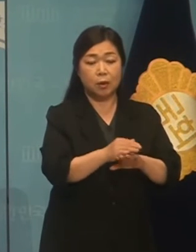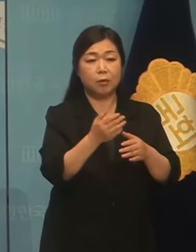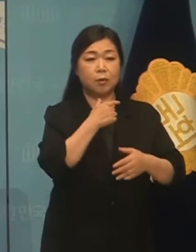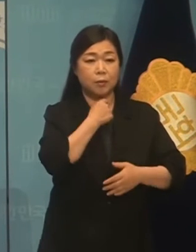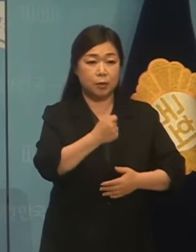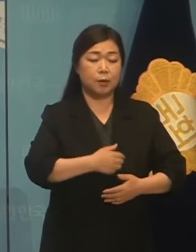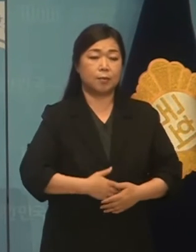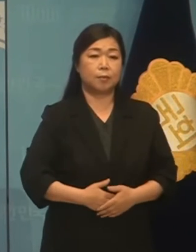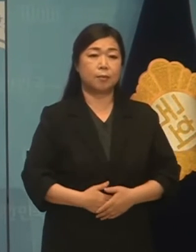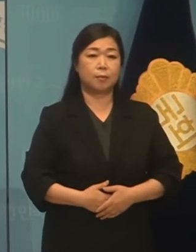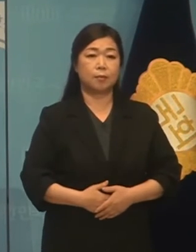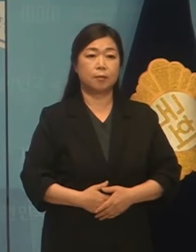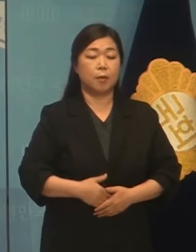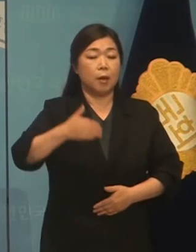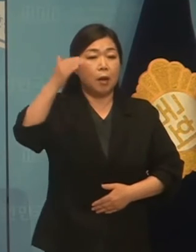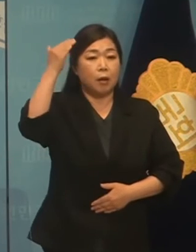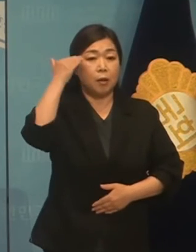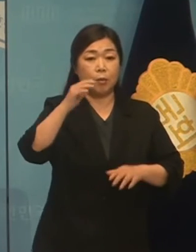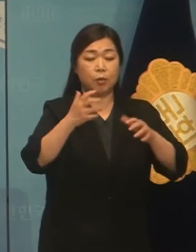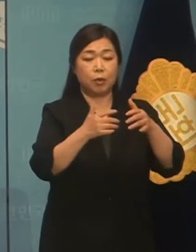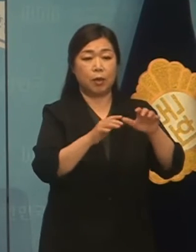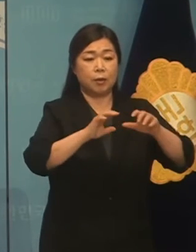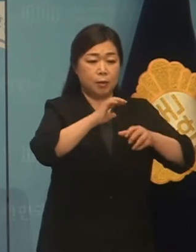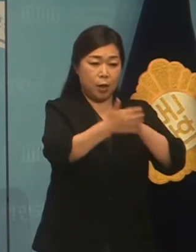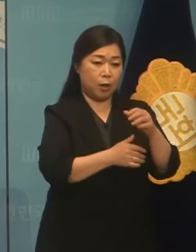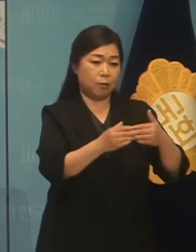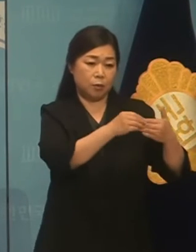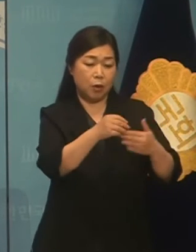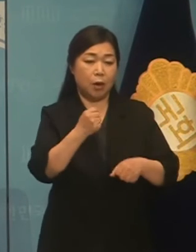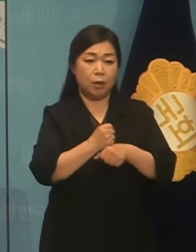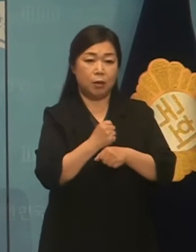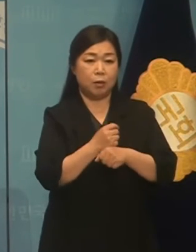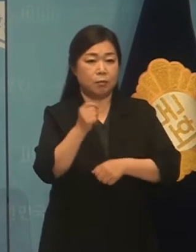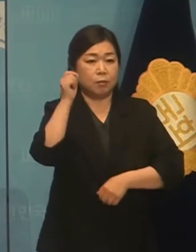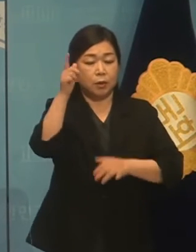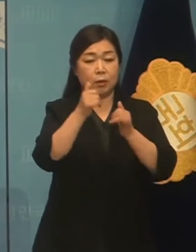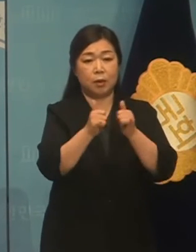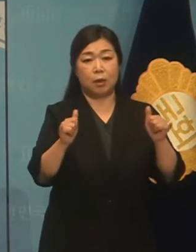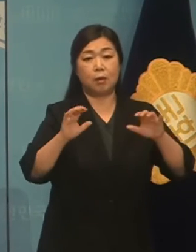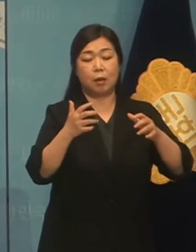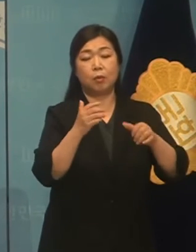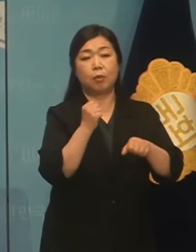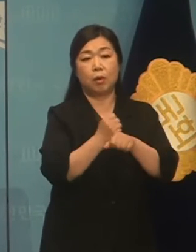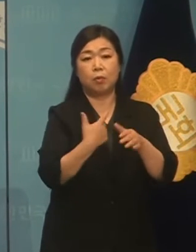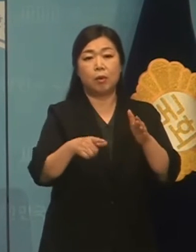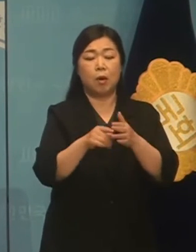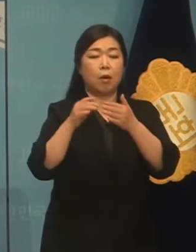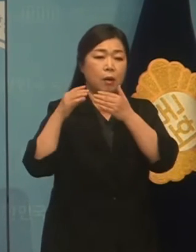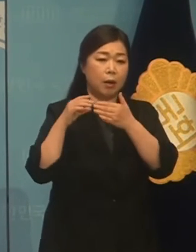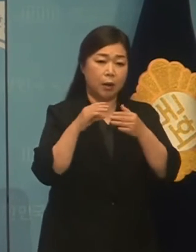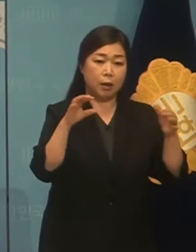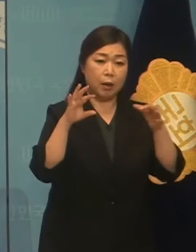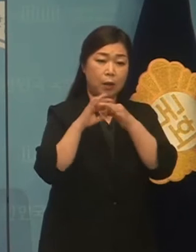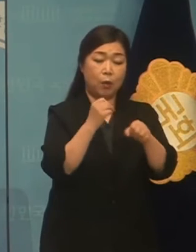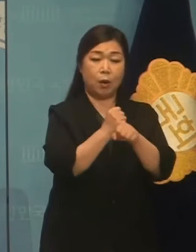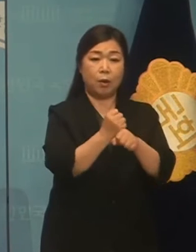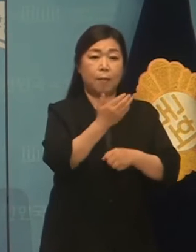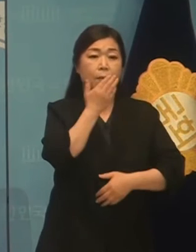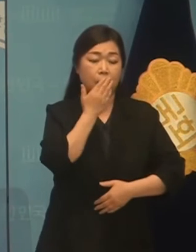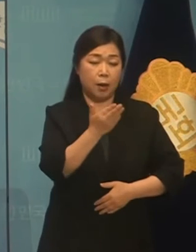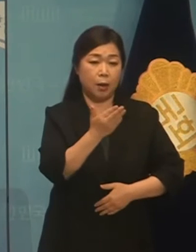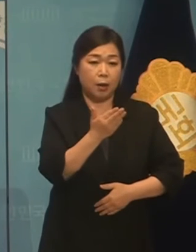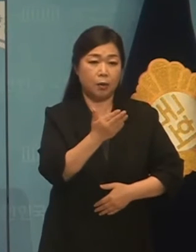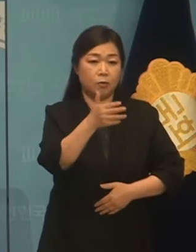것입니다. 대한민국이 세계를 주도하는 초인류 국가가 되도록 지속 가능한 발전을 이끌어갈 주체